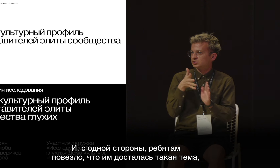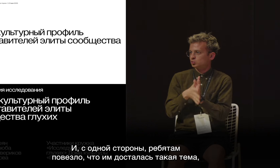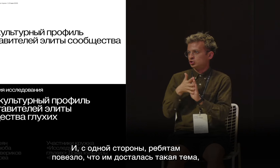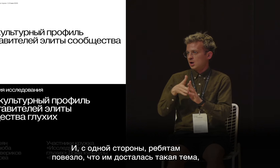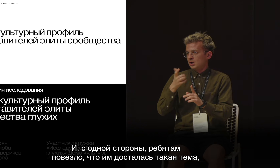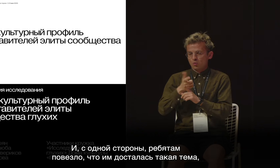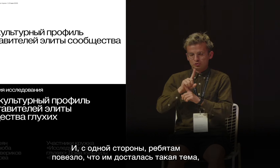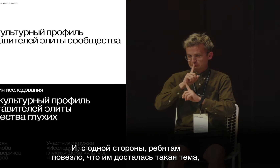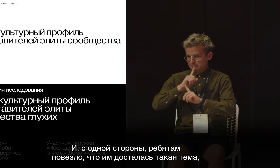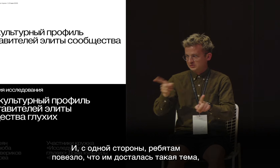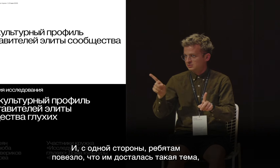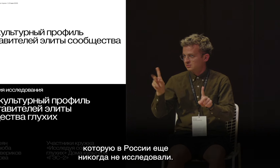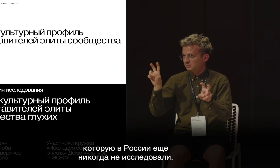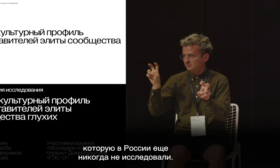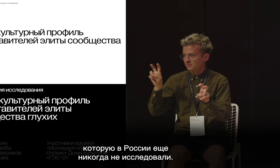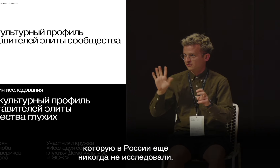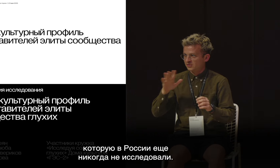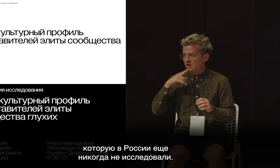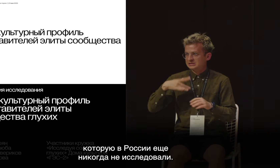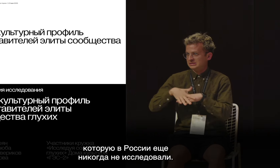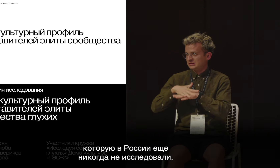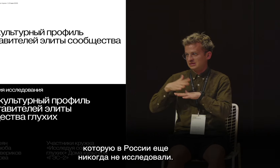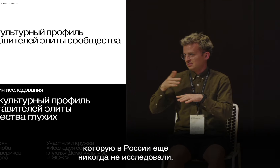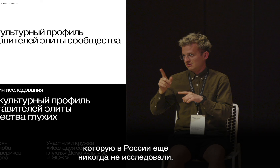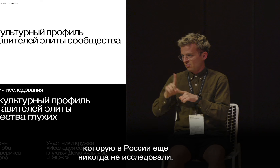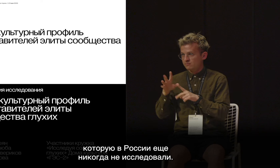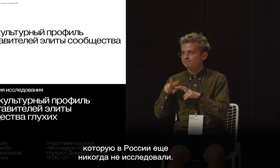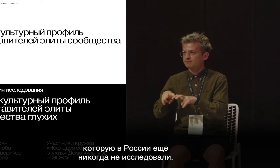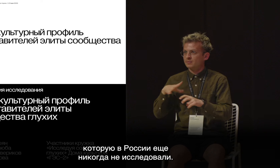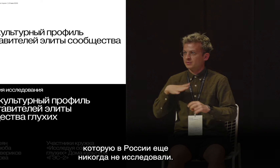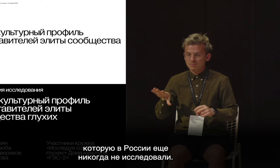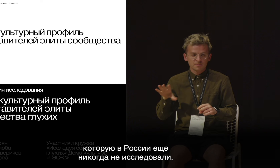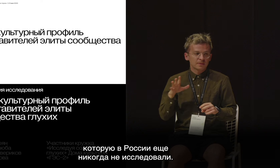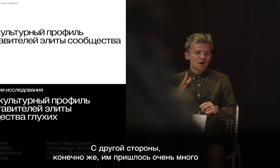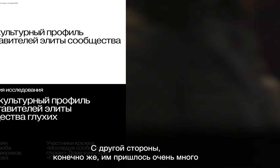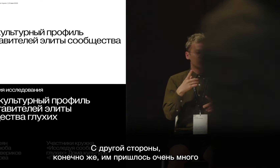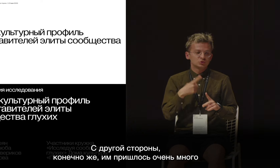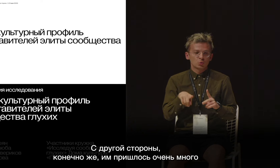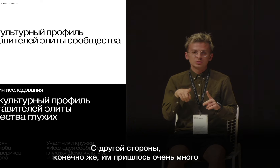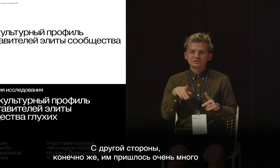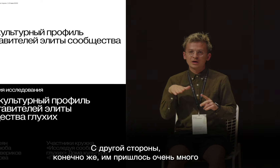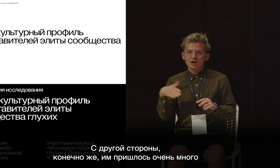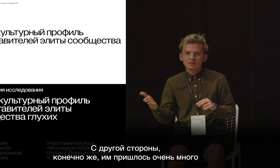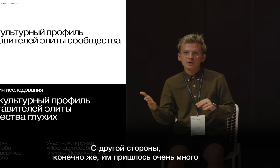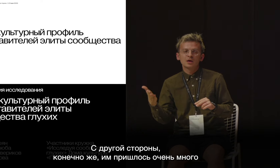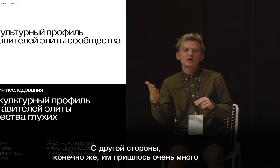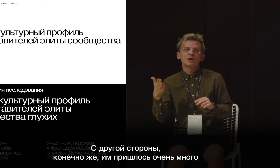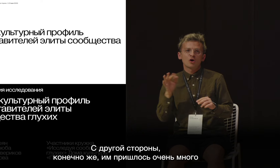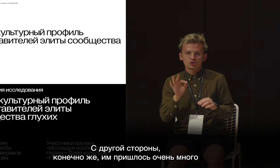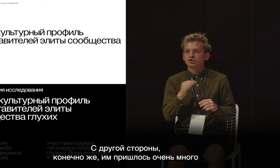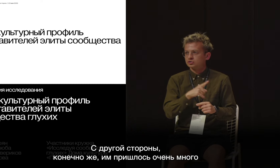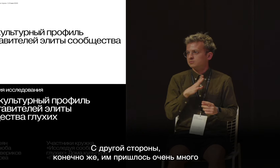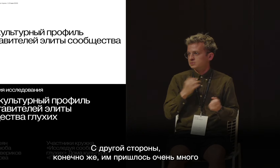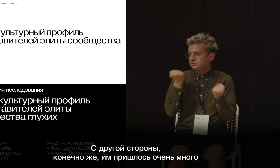с одной стороны, ребятам повезло, что им досталась такая тема, которую в России еще никогда не исследовали. А с другой